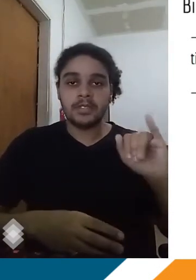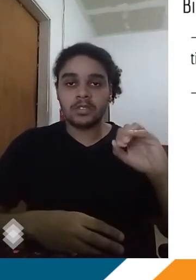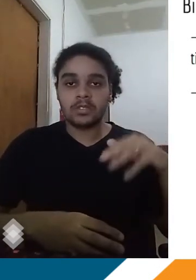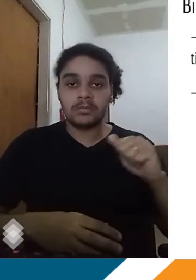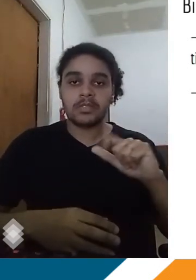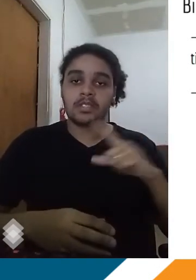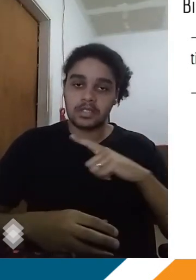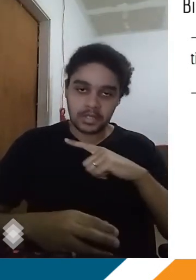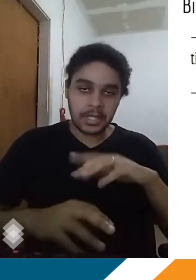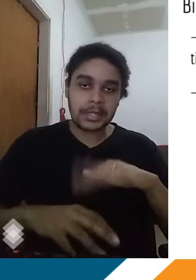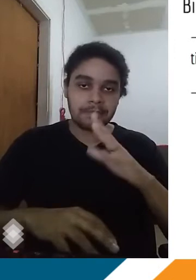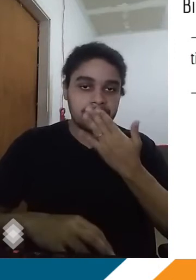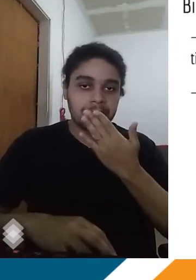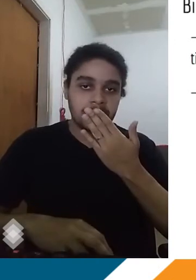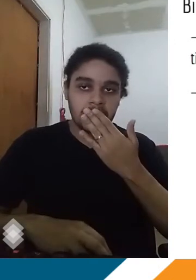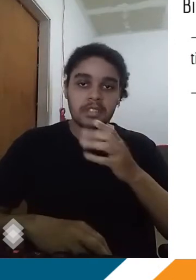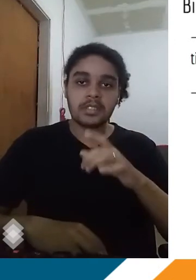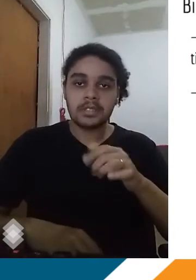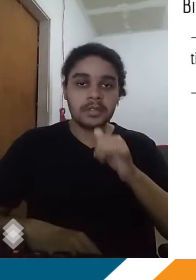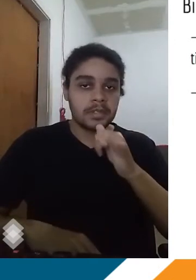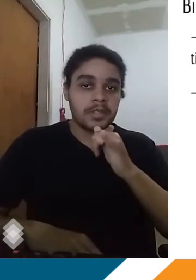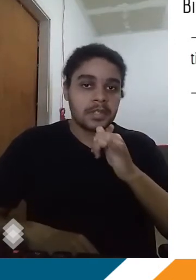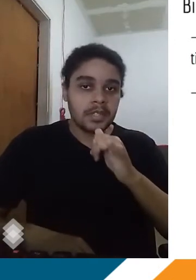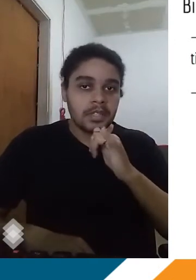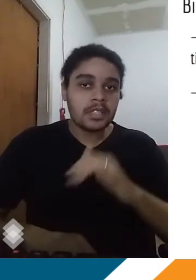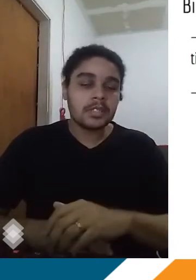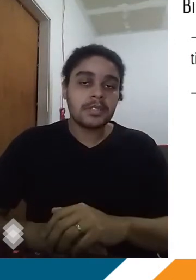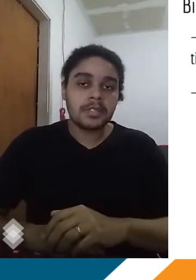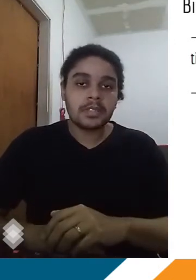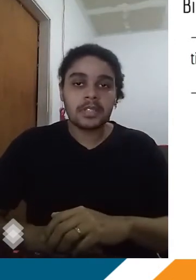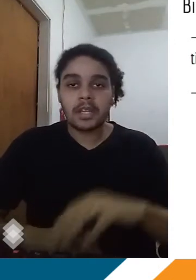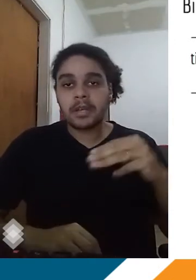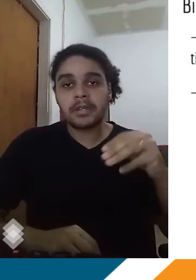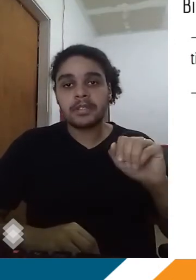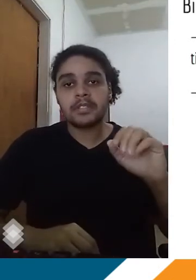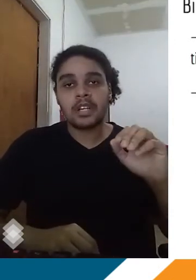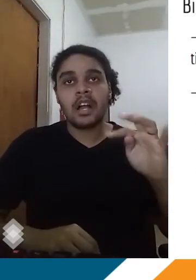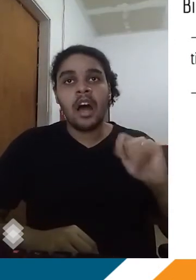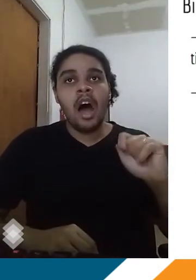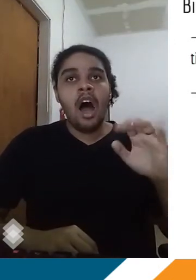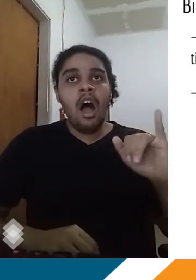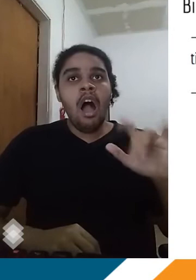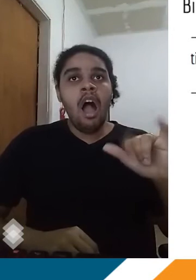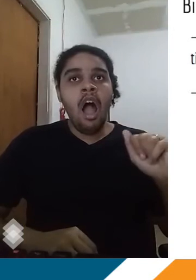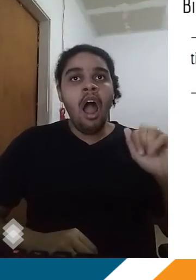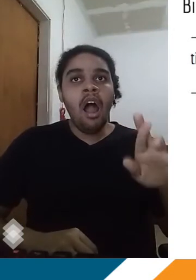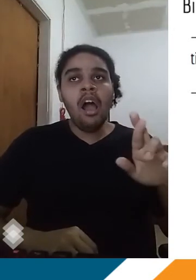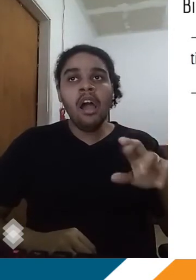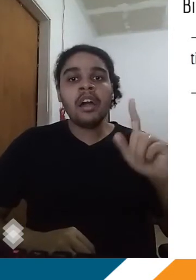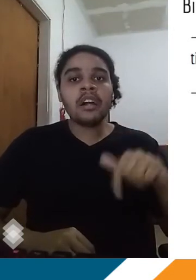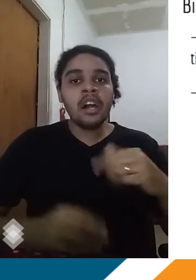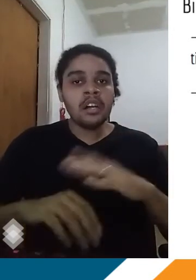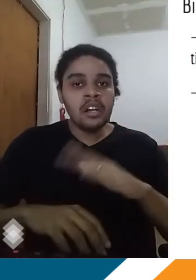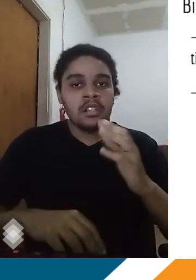vegetacionais presentes nesse bioma. A gente pode citar como um deles a mata ciliar, ou a mata de galeria, que é uma vegetação